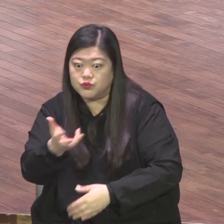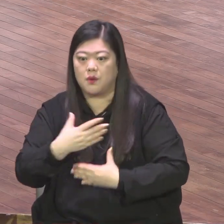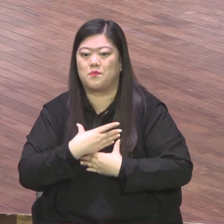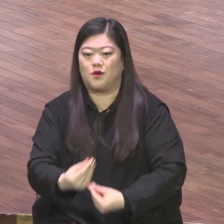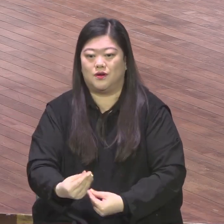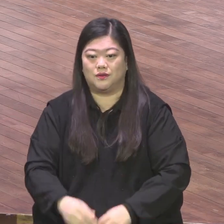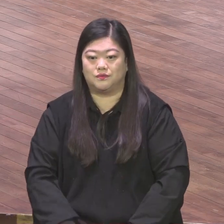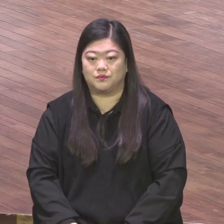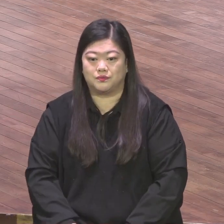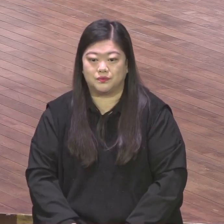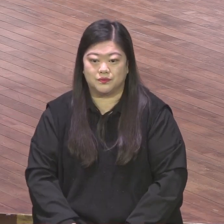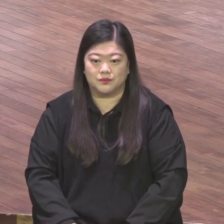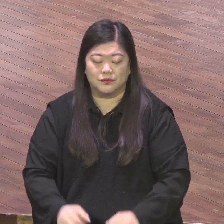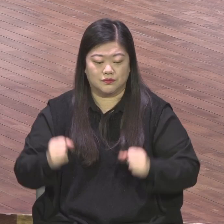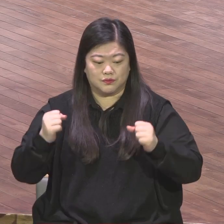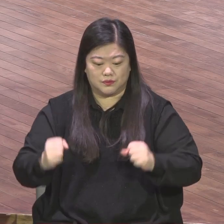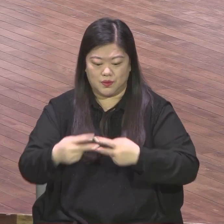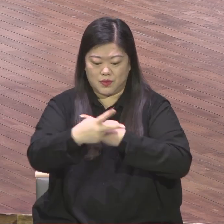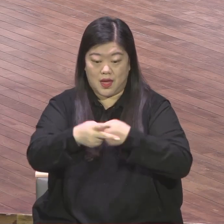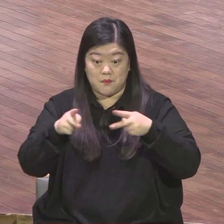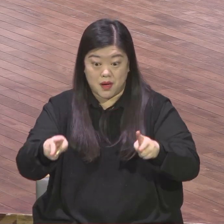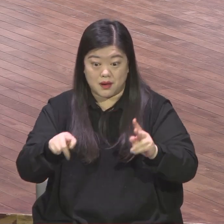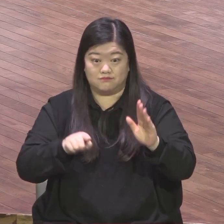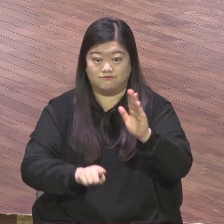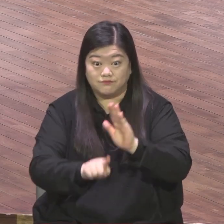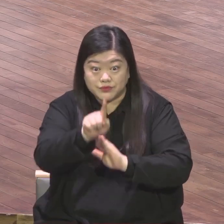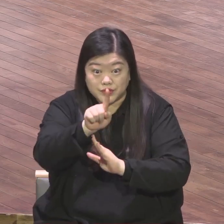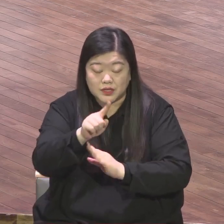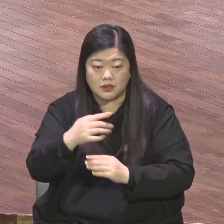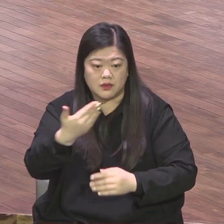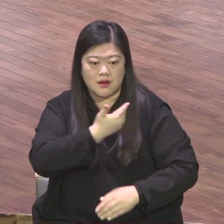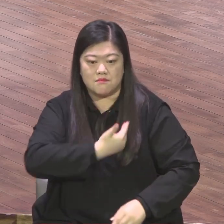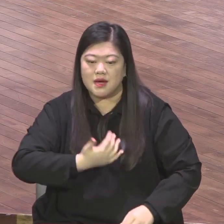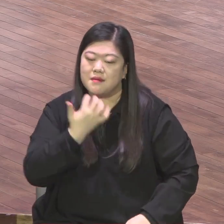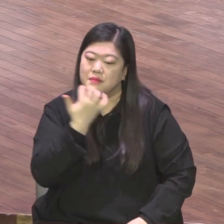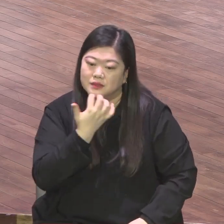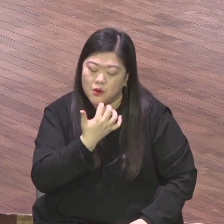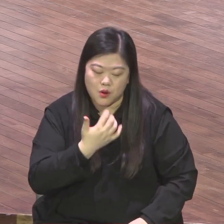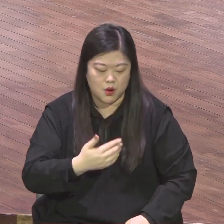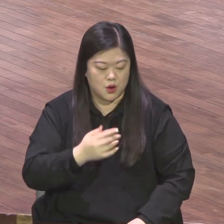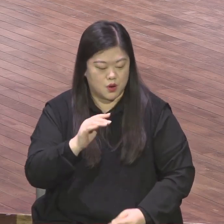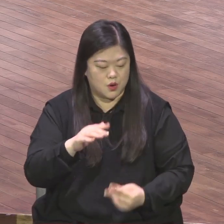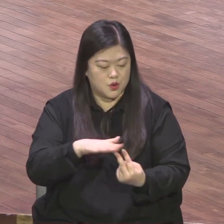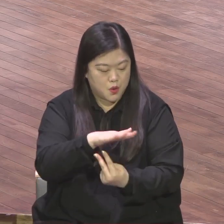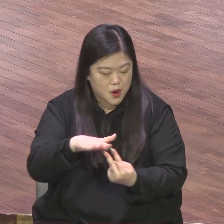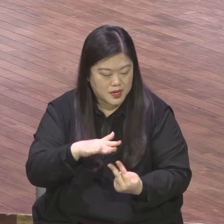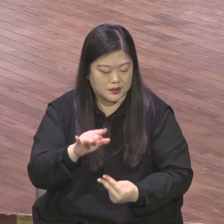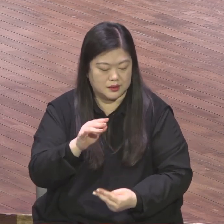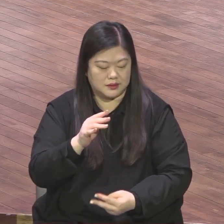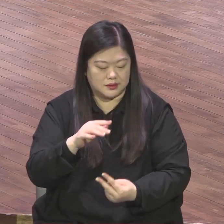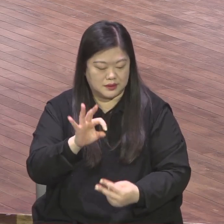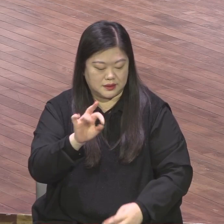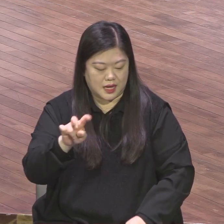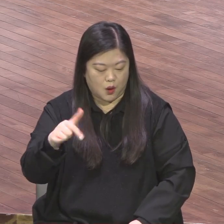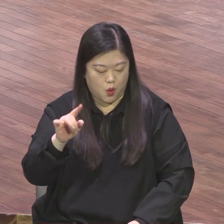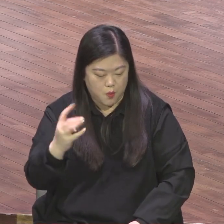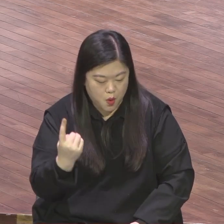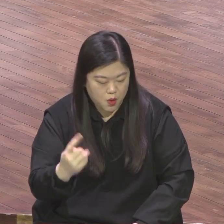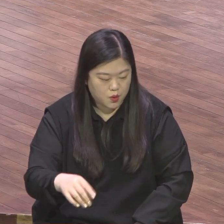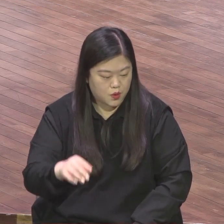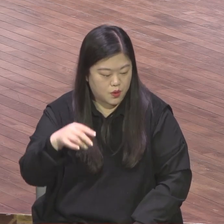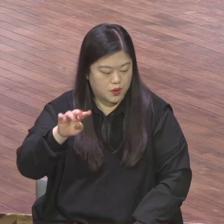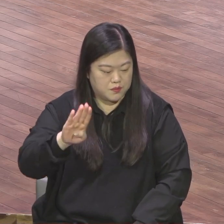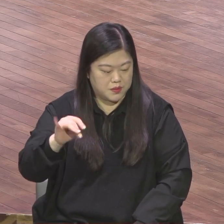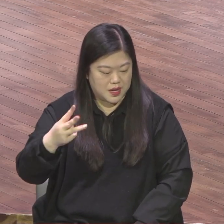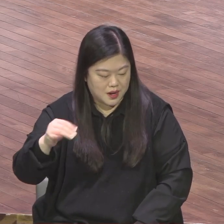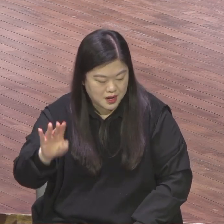들어가 그들이 유하는 다락방으로 올라가니 베드로, 요한, 야고보, 안드레와 빌립, 돈마와